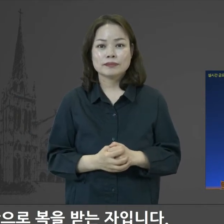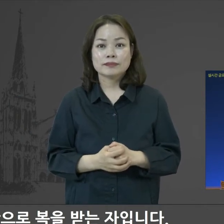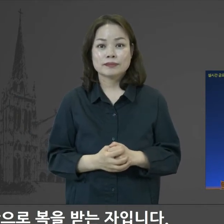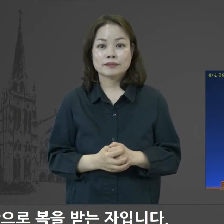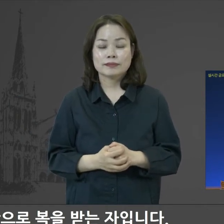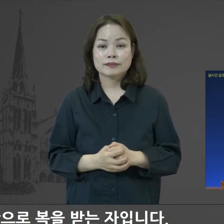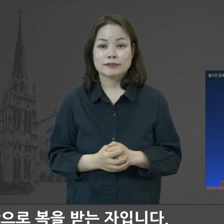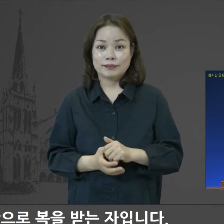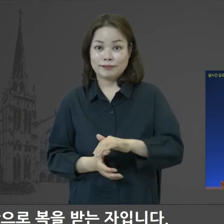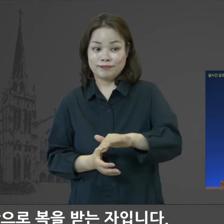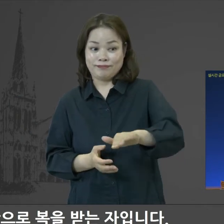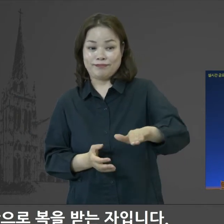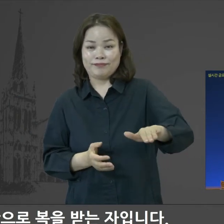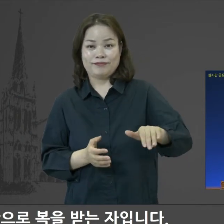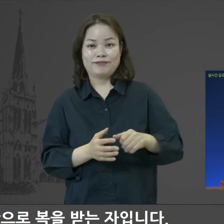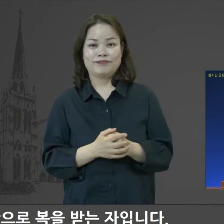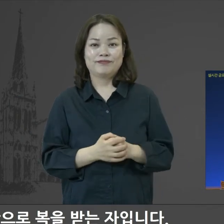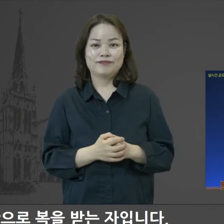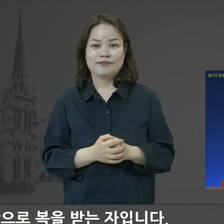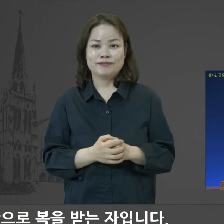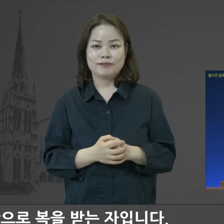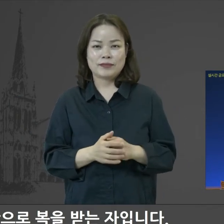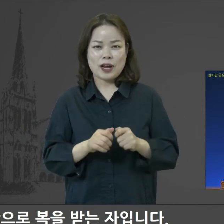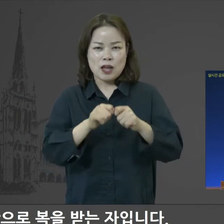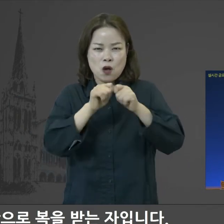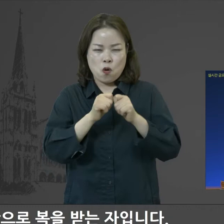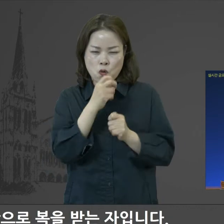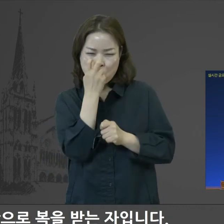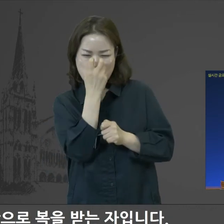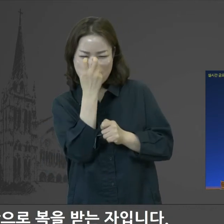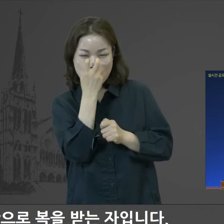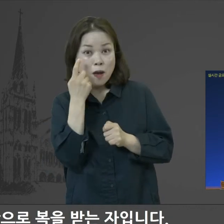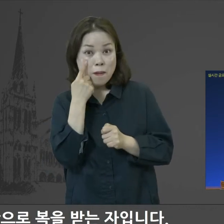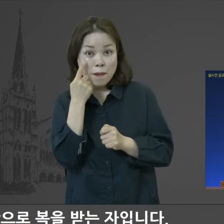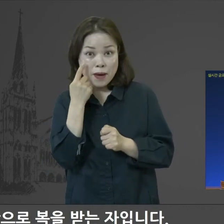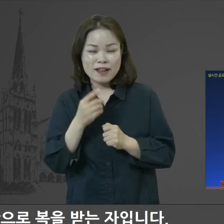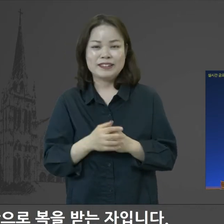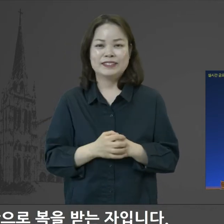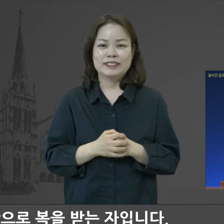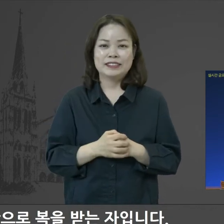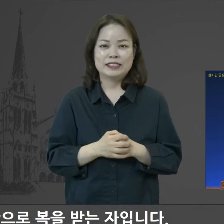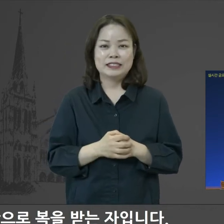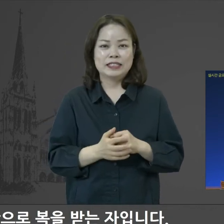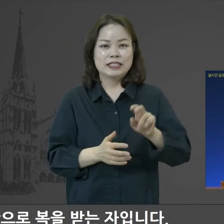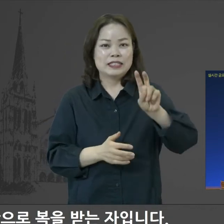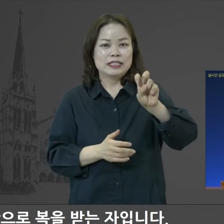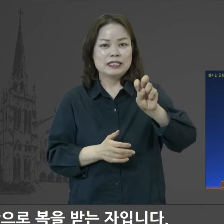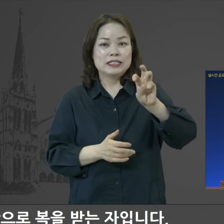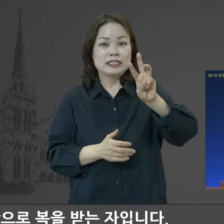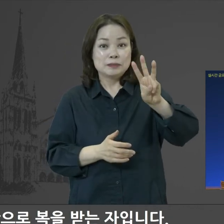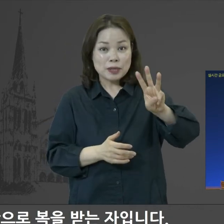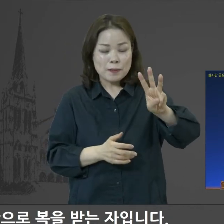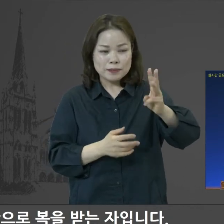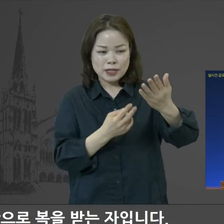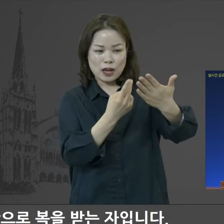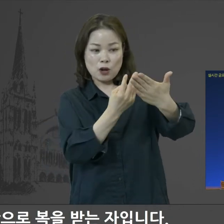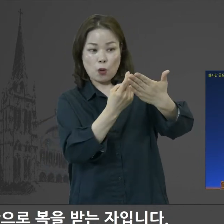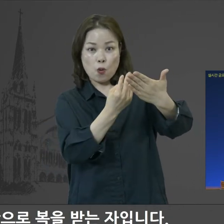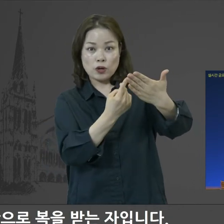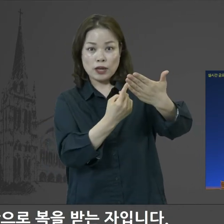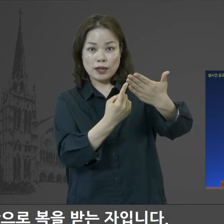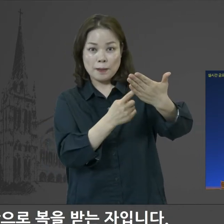한번 우리 관찰력을 점검해 보겠습니다. 23절에 거울이